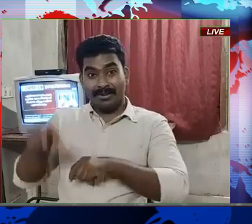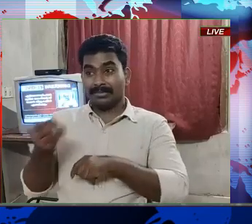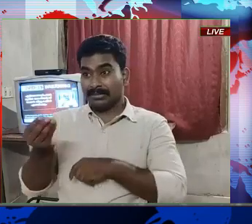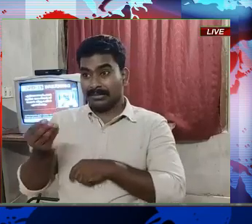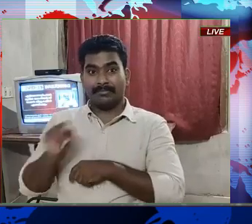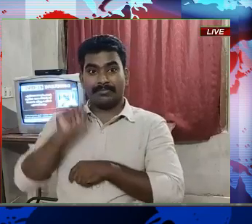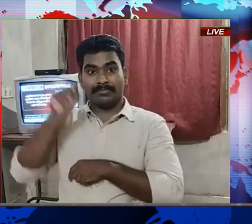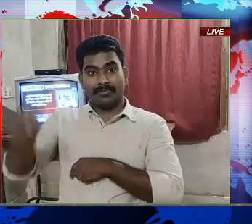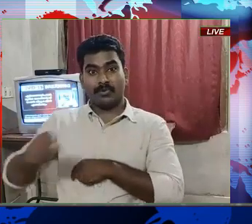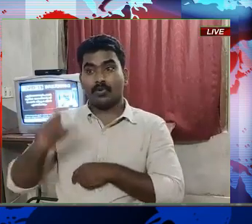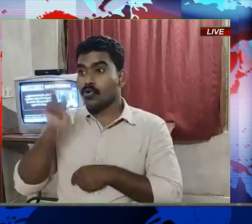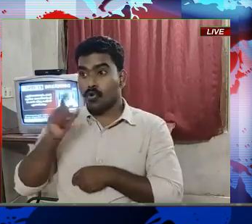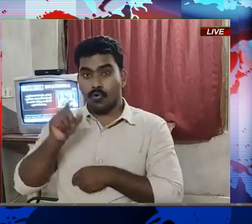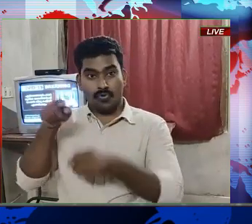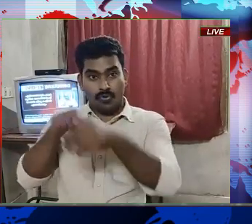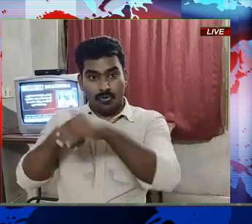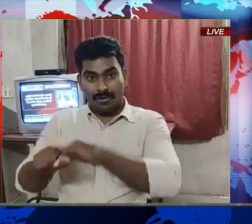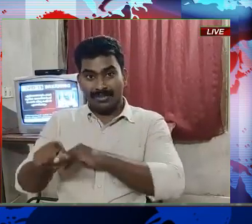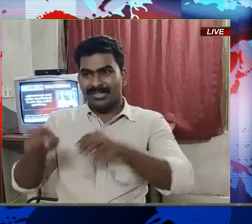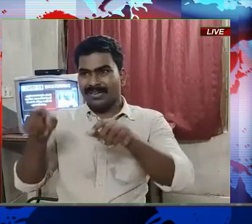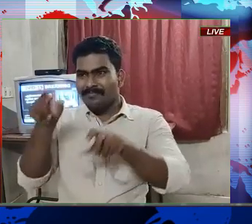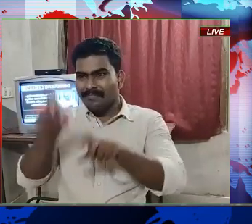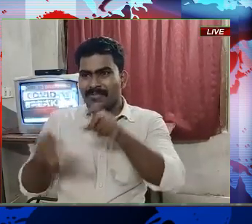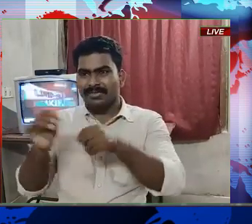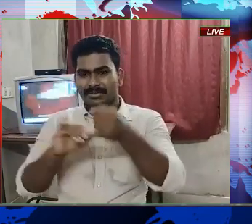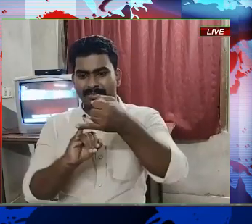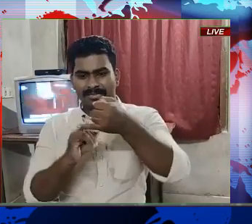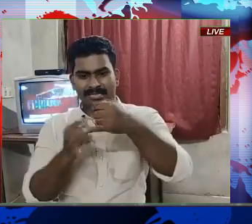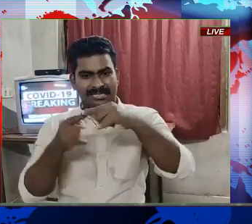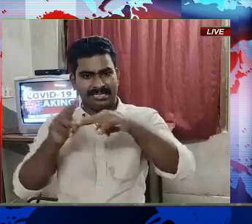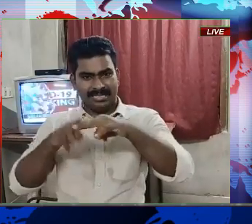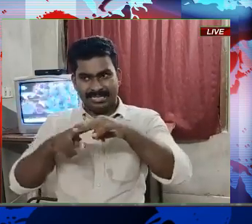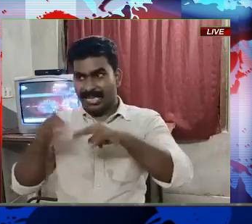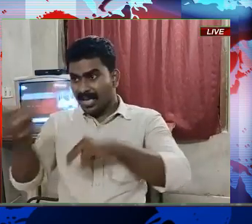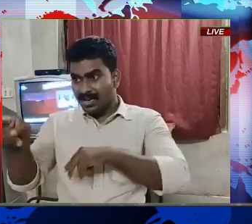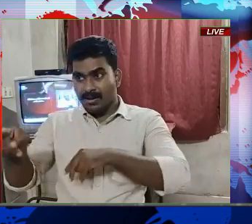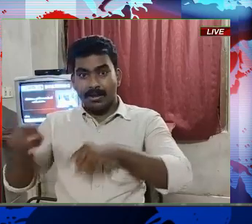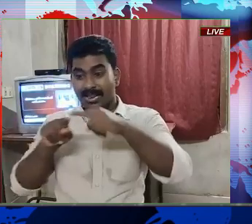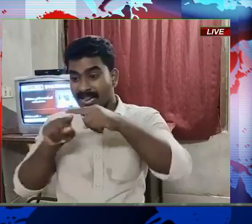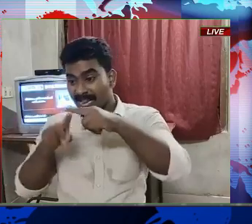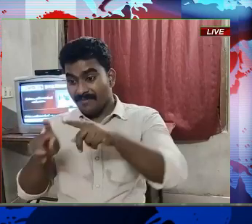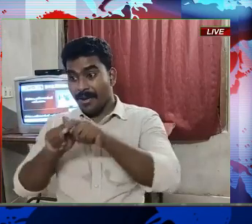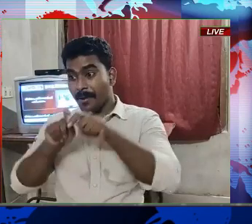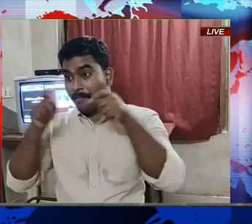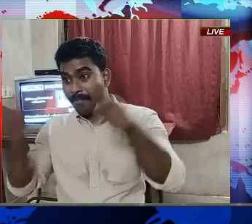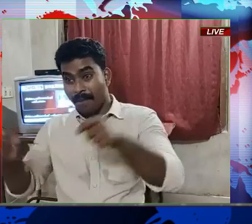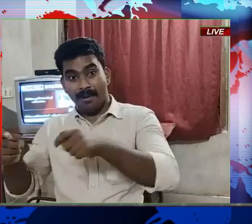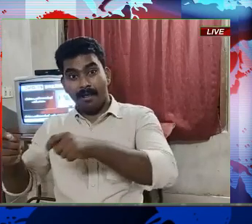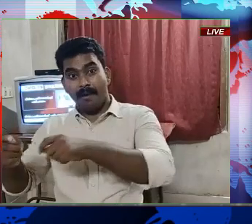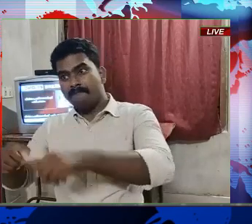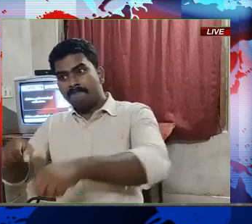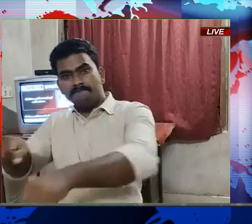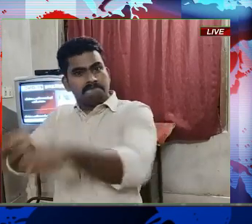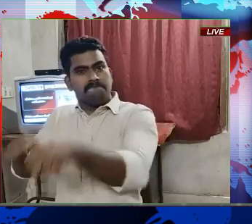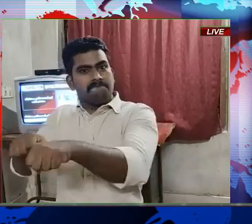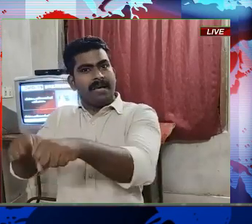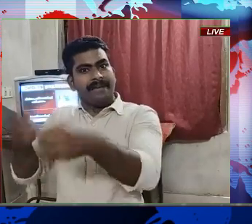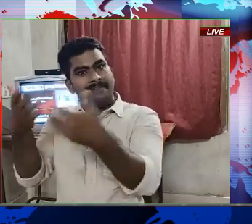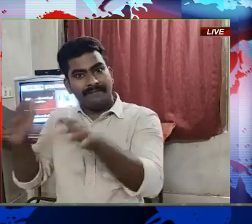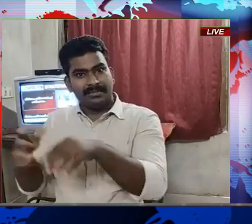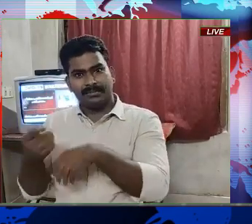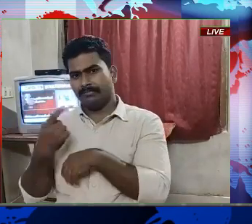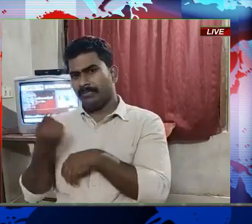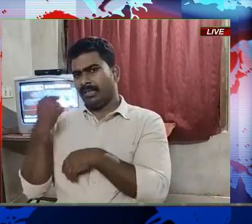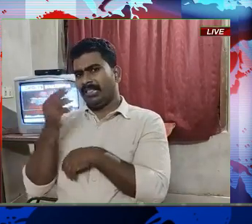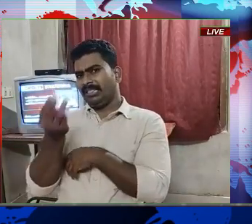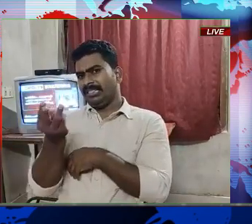പട്ടണത്തിലെ പേരൊക്കെ ബാഡ്ജ് അടിച്ച് ആൾക്കാരെ സന്നദ്ധ സേന ദ്രുതകർമ്മ സേന എന്ന പേരിൽ രംഗത്തിറക്കിയിട്ടുണ്ട്. ശ്രദ്ധയപ്പെട്ടതായിരുന്നു. കൊടുവള്ളി MLA ആണ്. എൻ്റെ ശ്രദ്ധയിലില്ല.